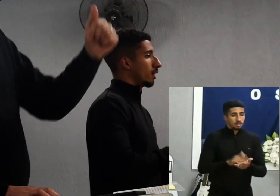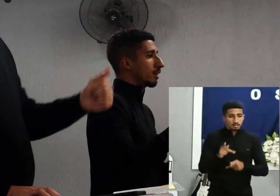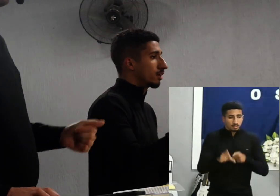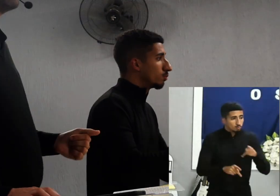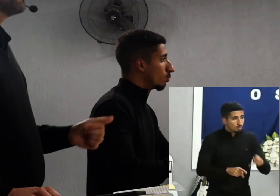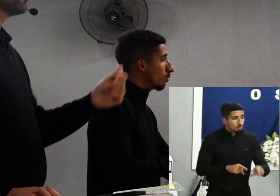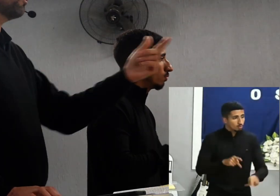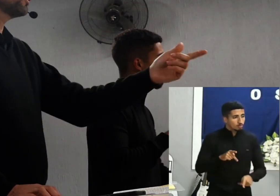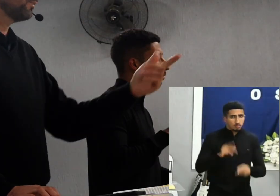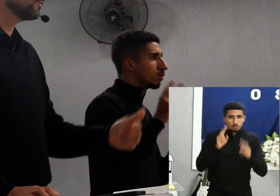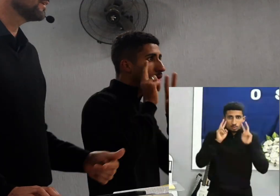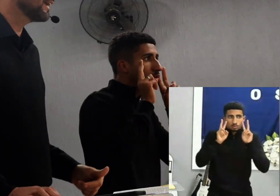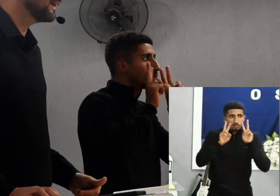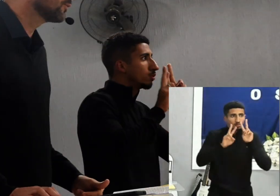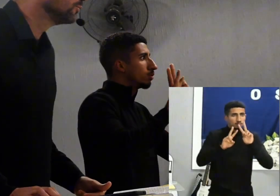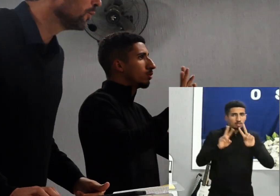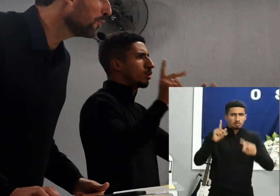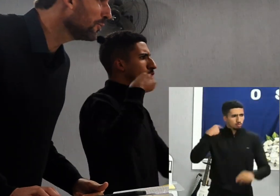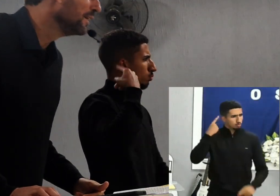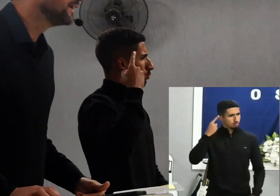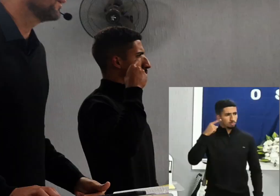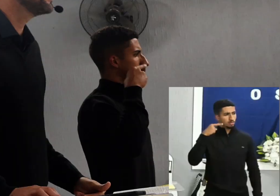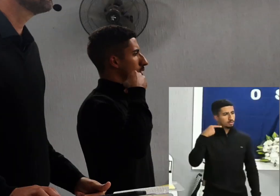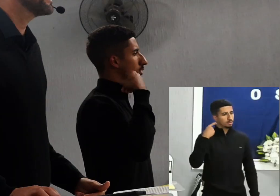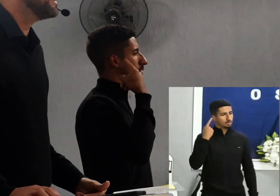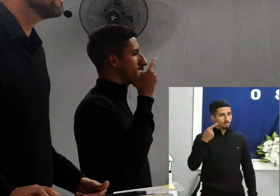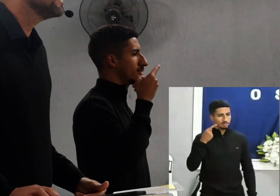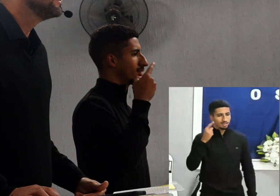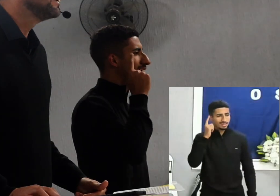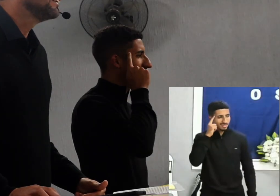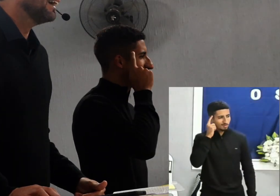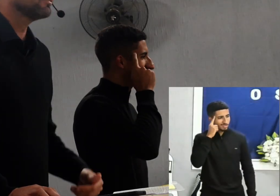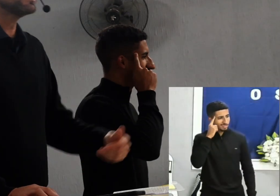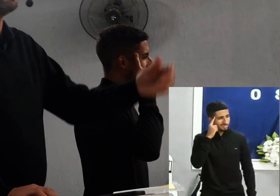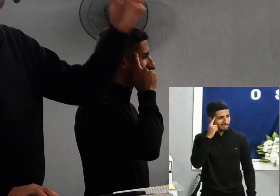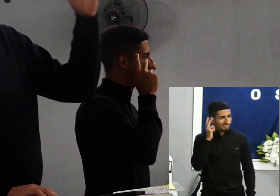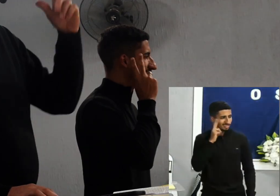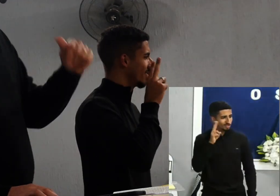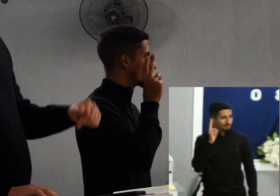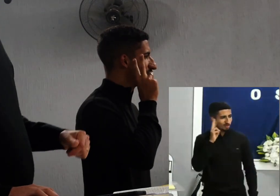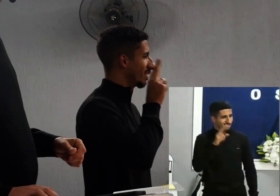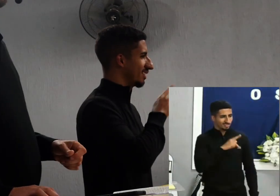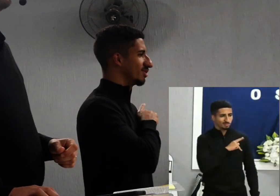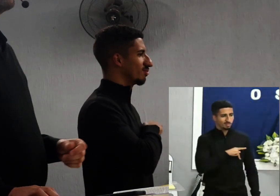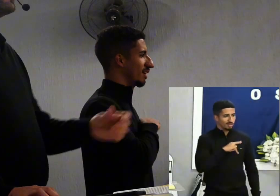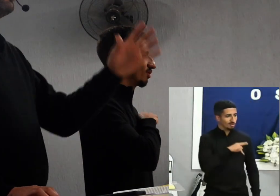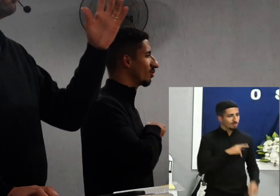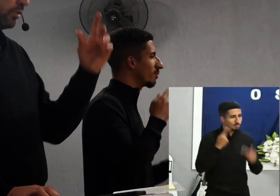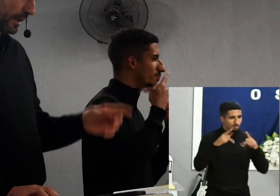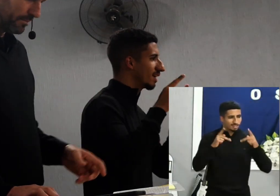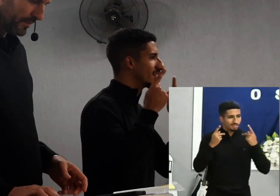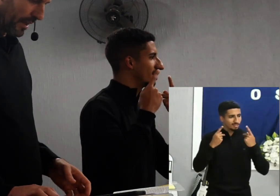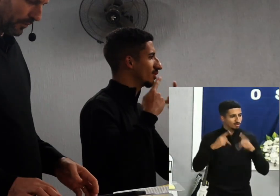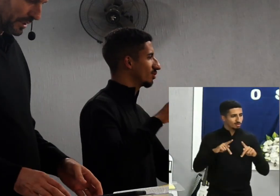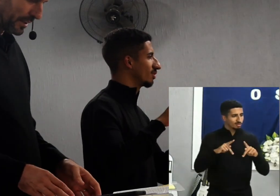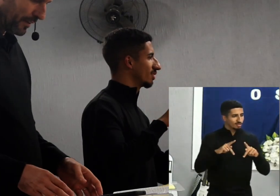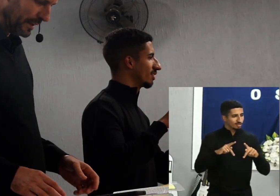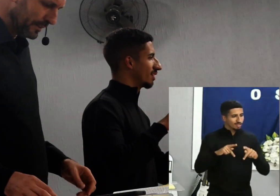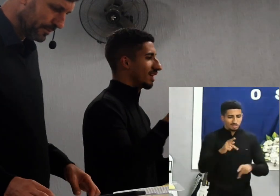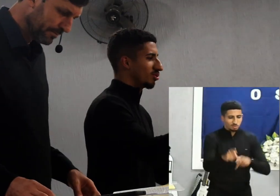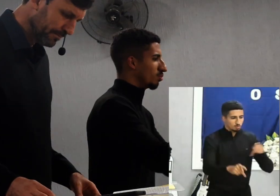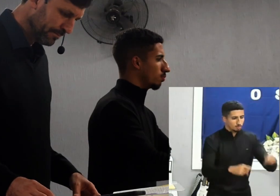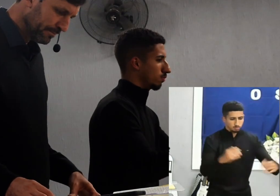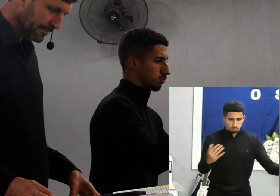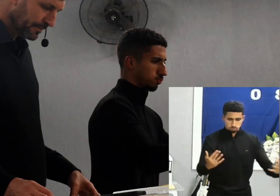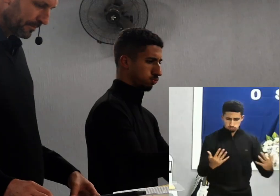louco. Lembra do apóstolo Paulo sendo tratado como louco enquanto ele pregava? Você está louco. Isso aí é loucura. O que você está